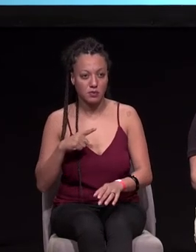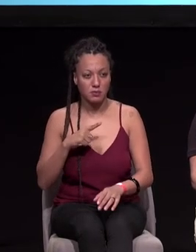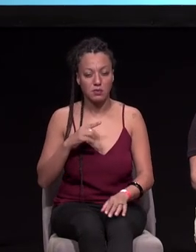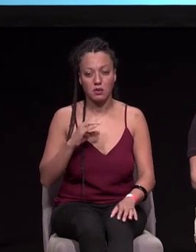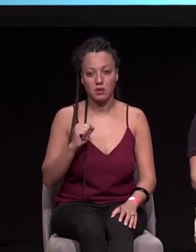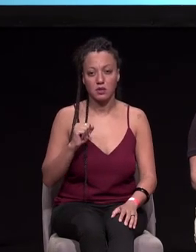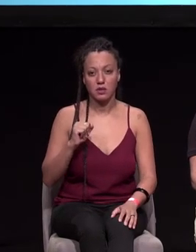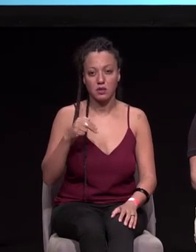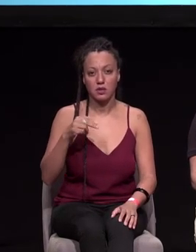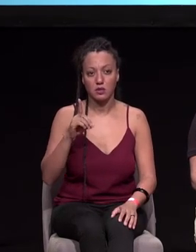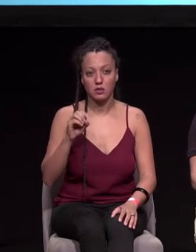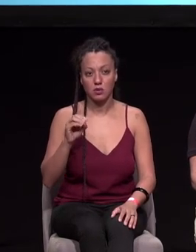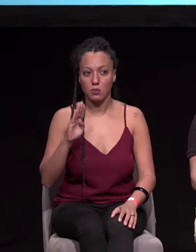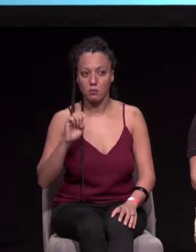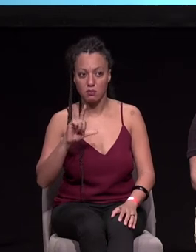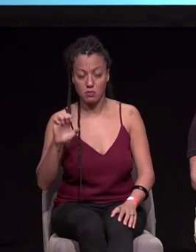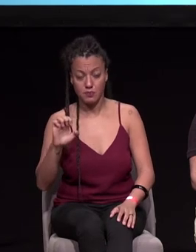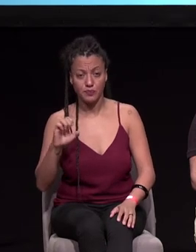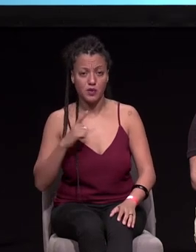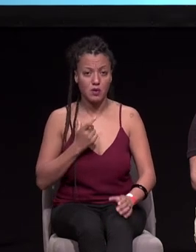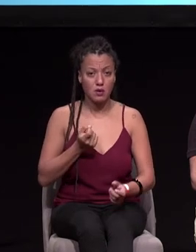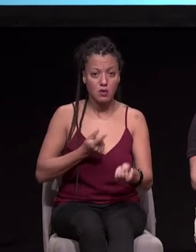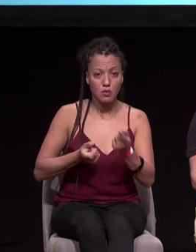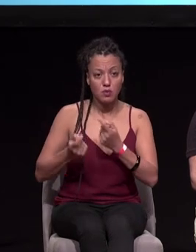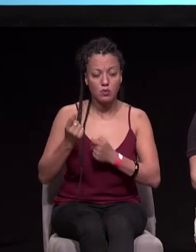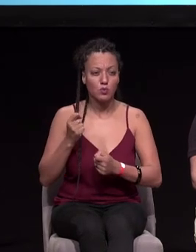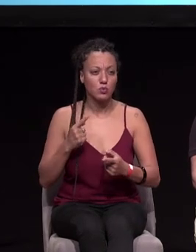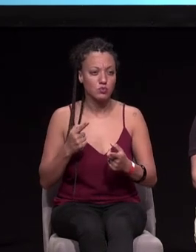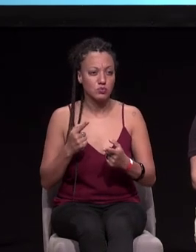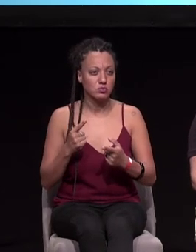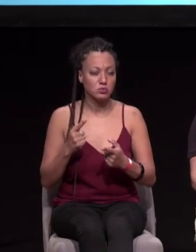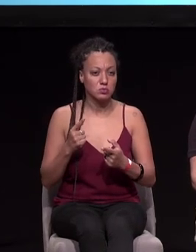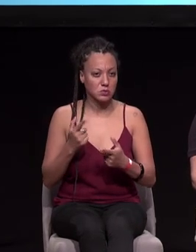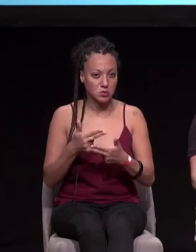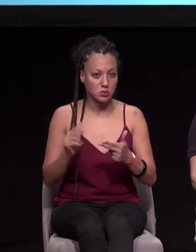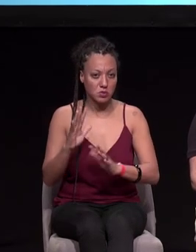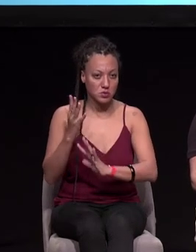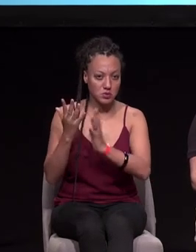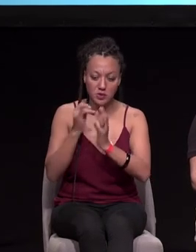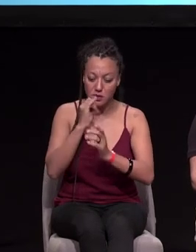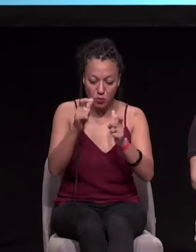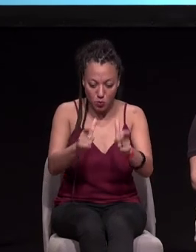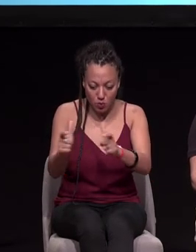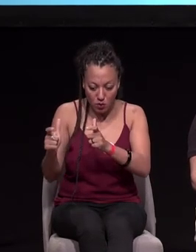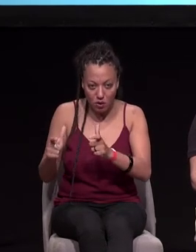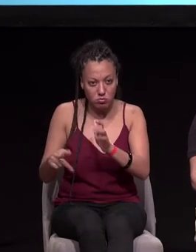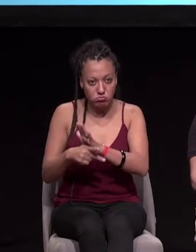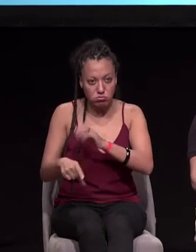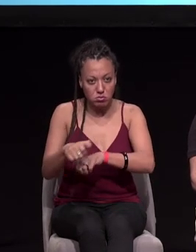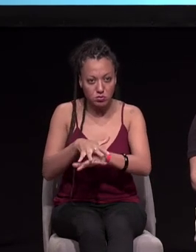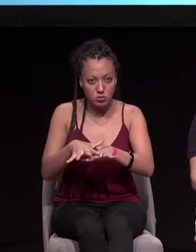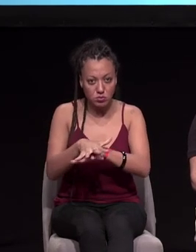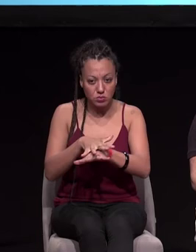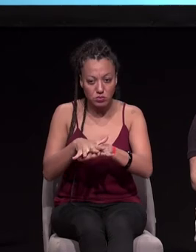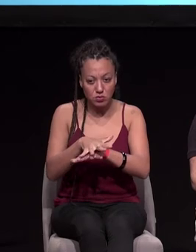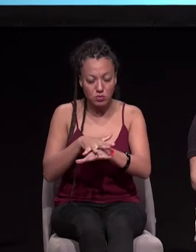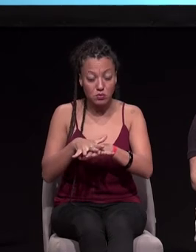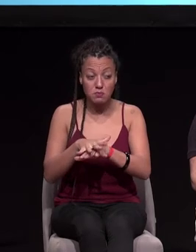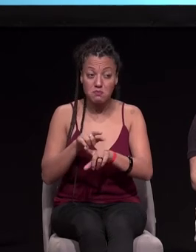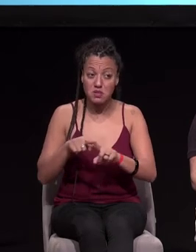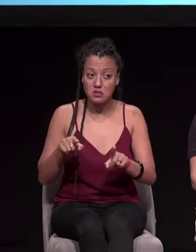não é então os locais em alguns casos eles persistem como locais habituais mas eu provavelmente